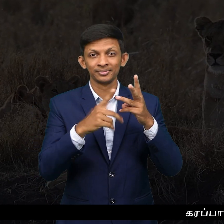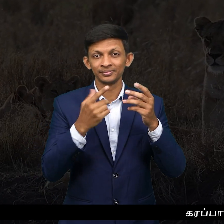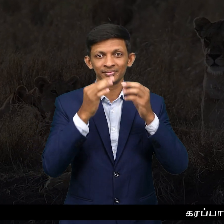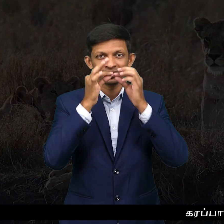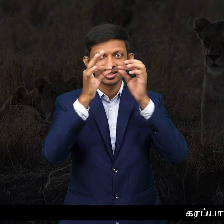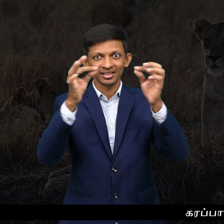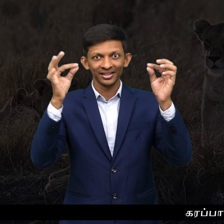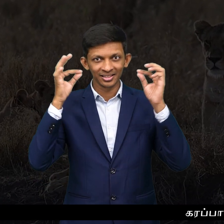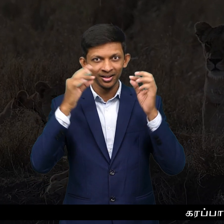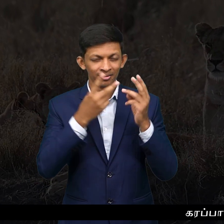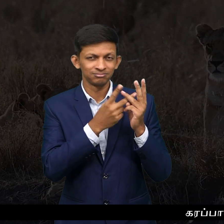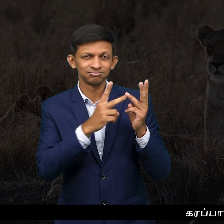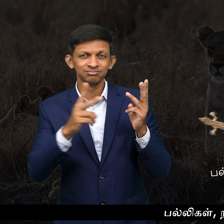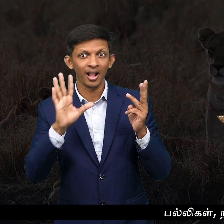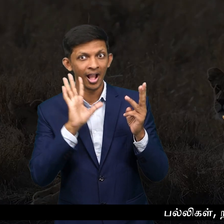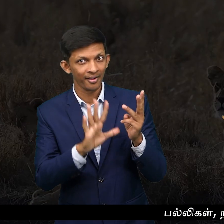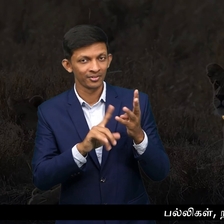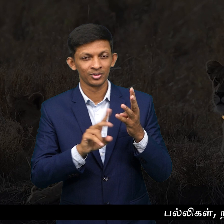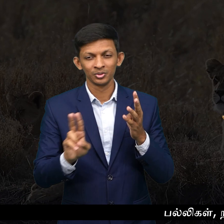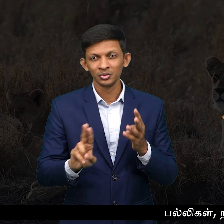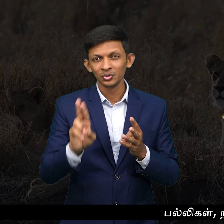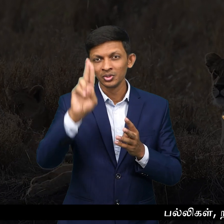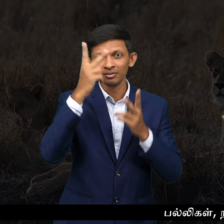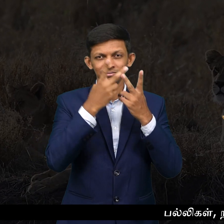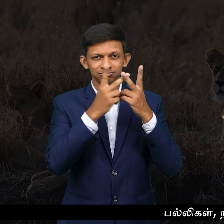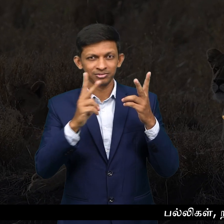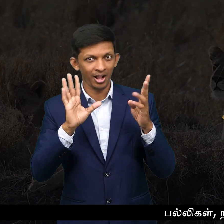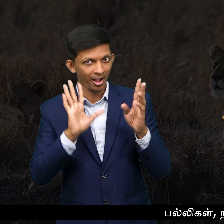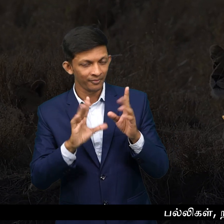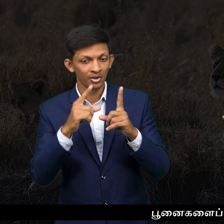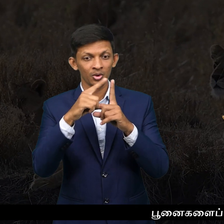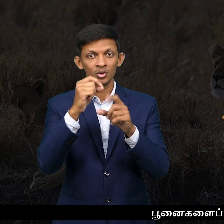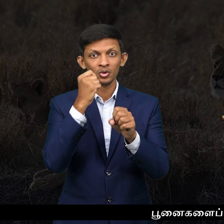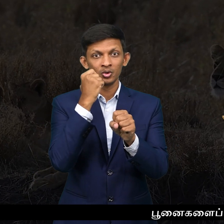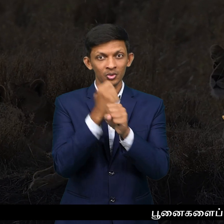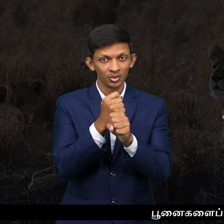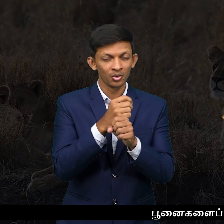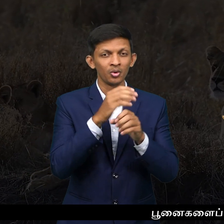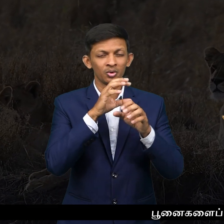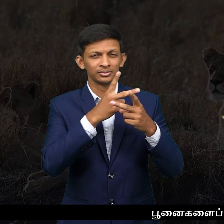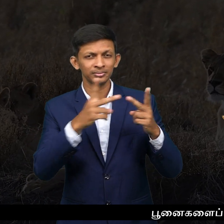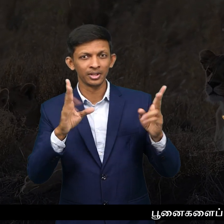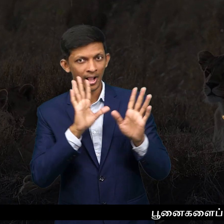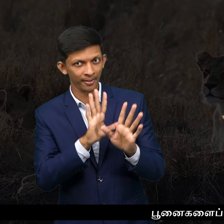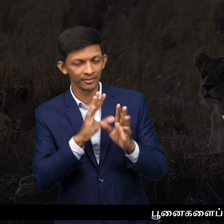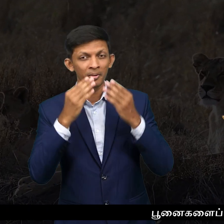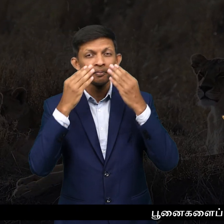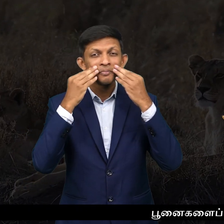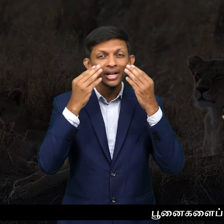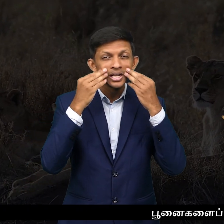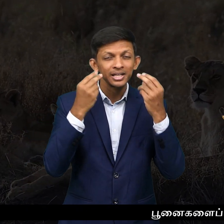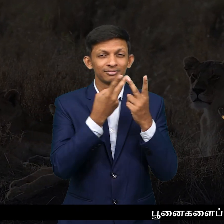கரப்பான் பூச்சிகள், பல்லிகள், நாய்கள் அல்லது பூனைகளை பார்த்திருக்கலாம்.